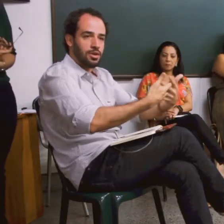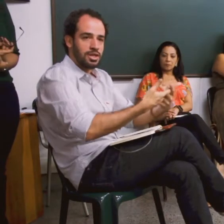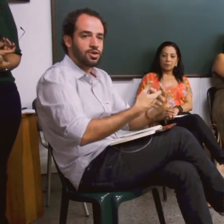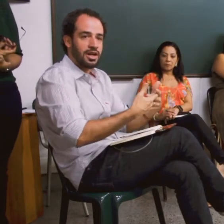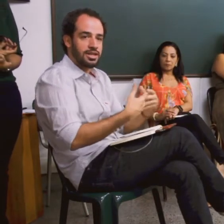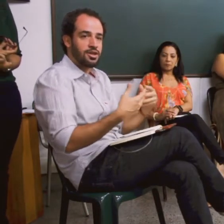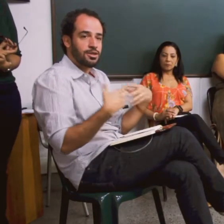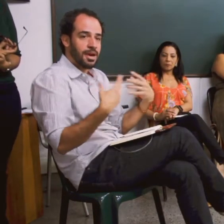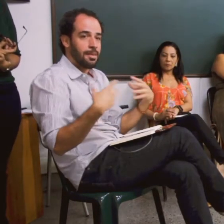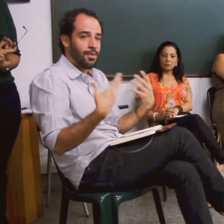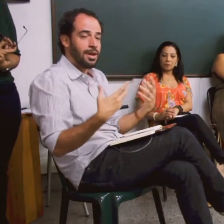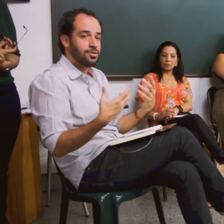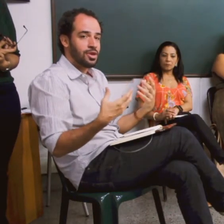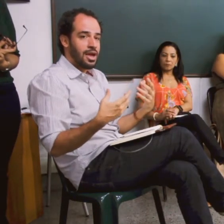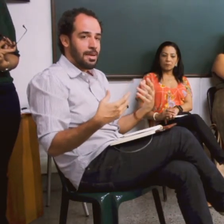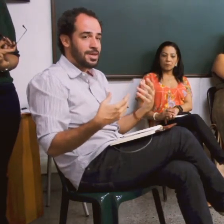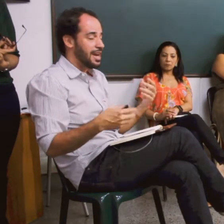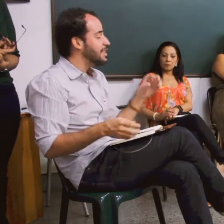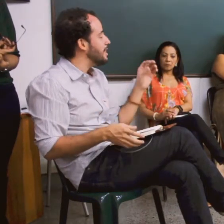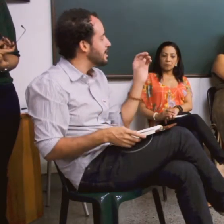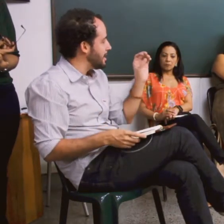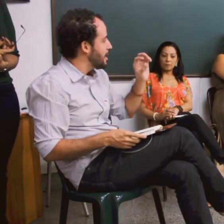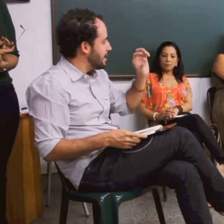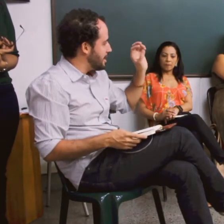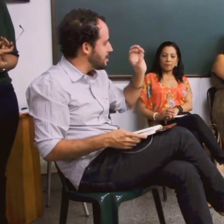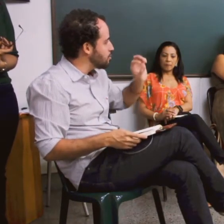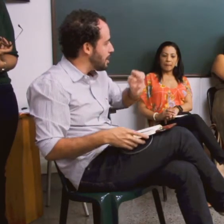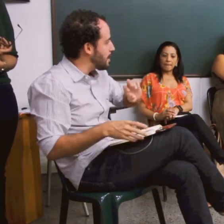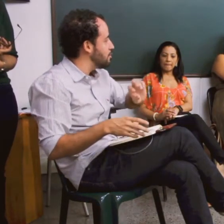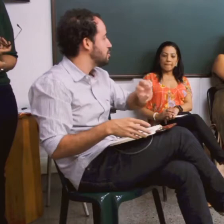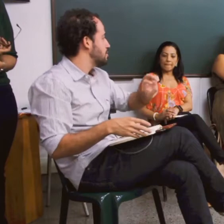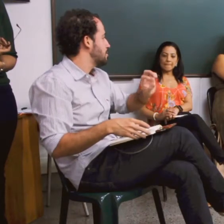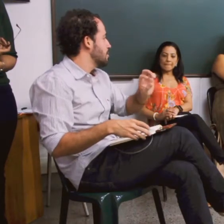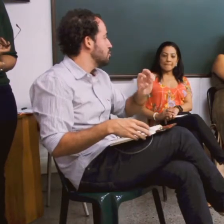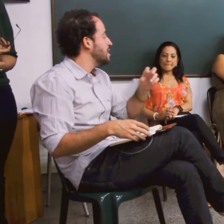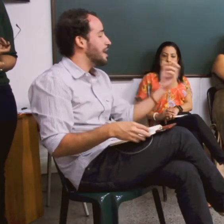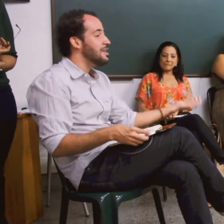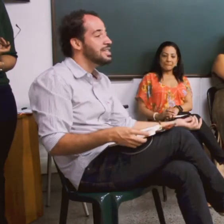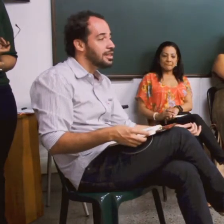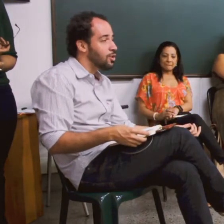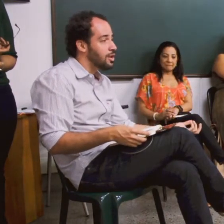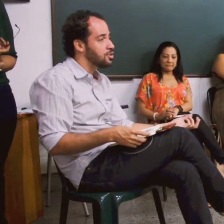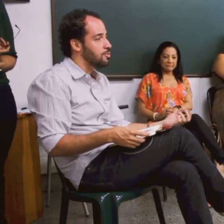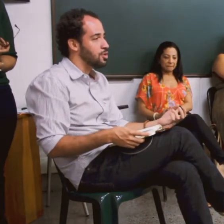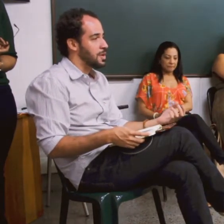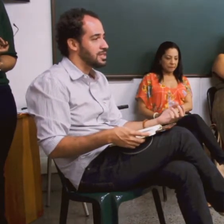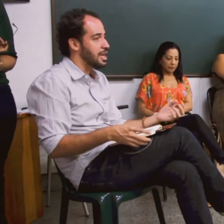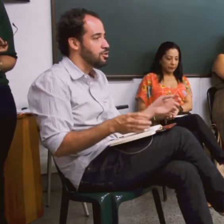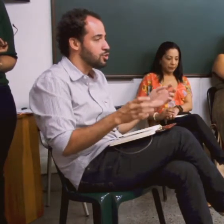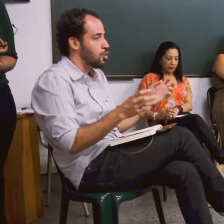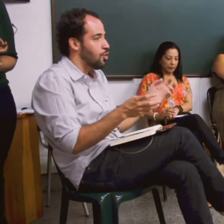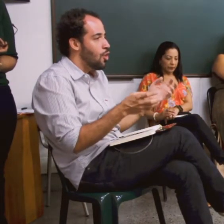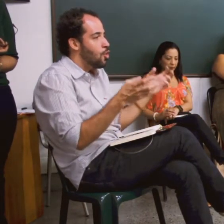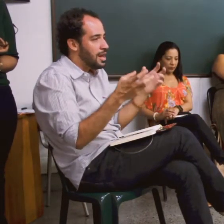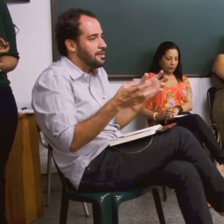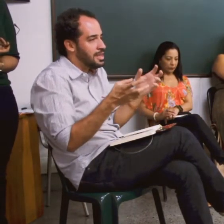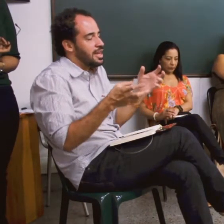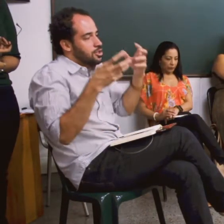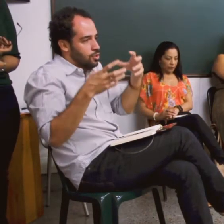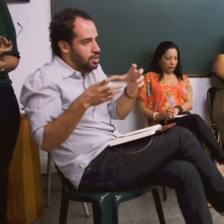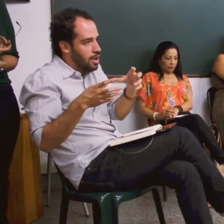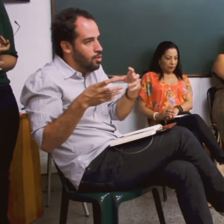esos colectivos, de esas organizaciones, para que pudiéramos empezar a entender que ese es un tema que nos atraviesa a todas como universidad, no solo